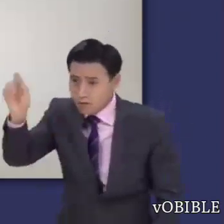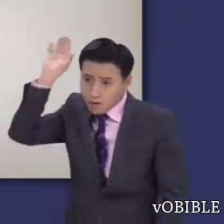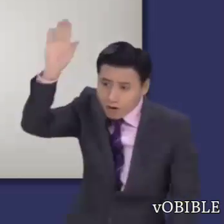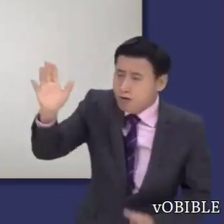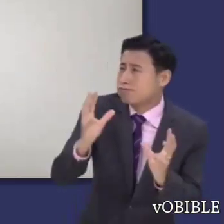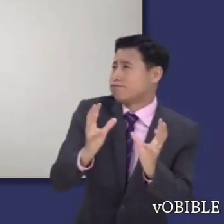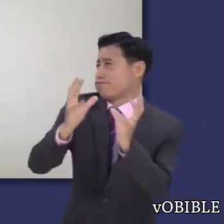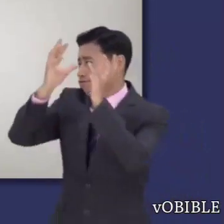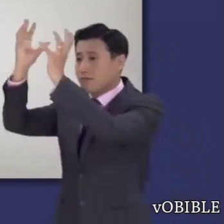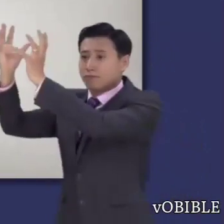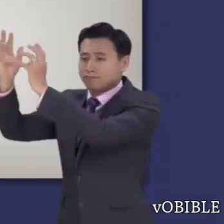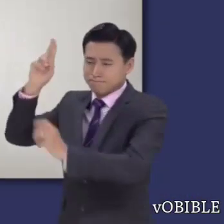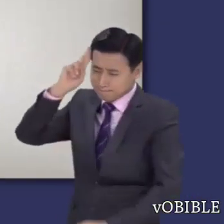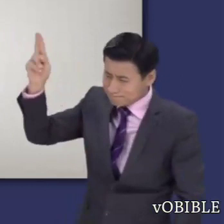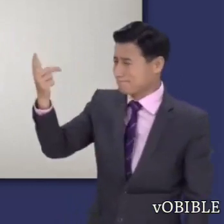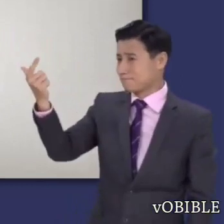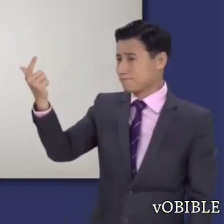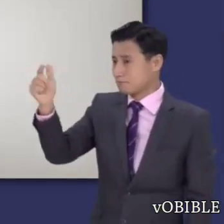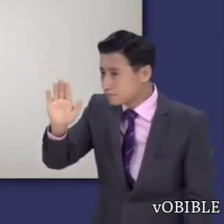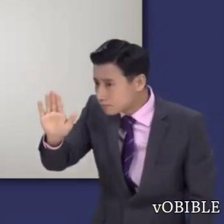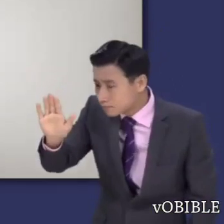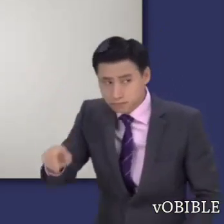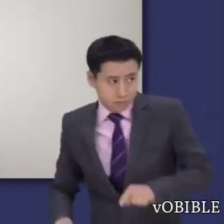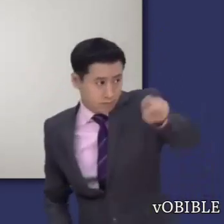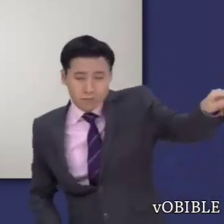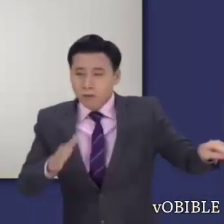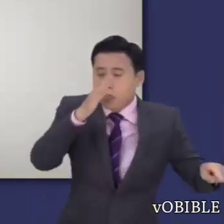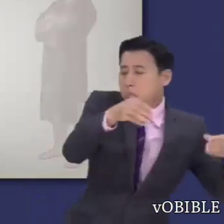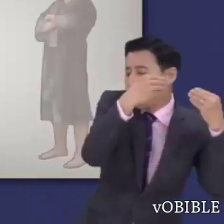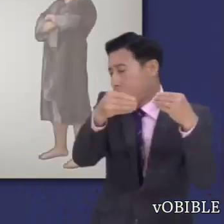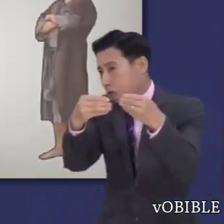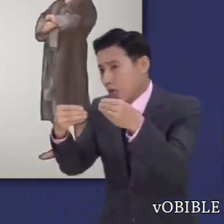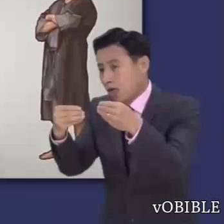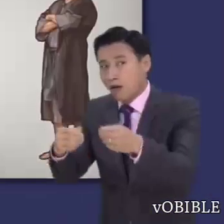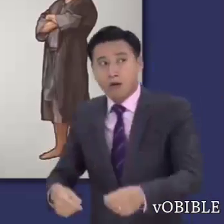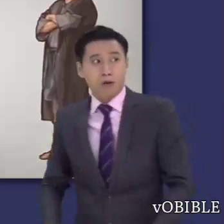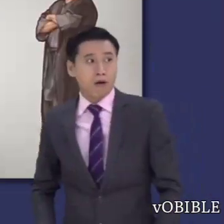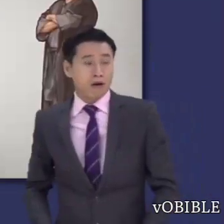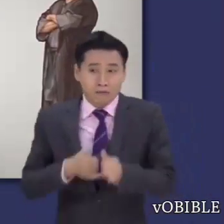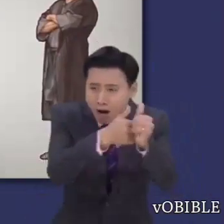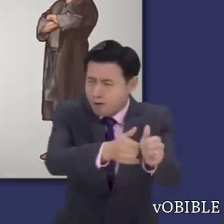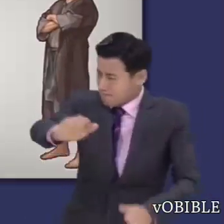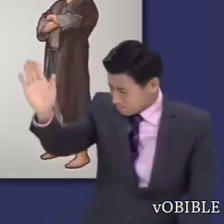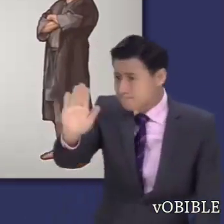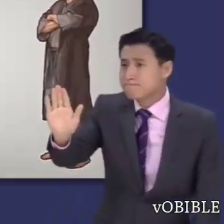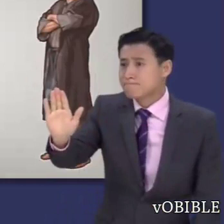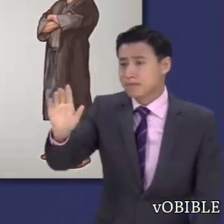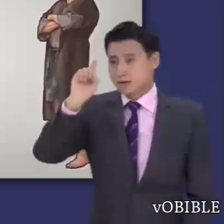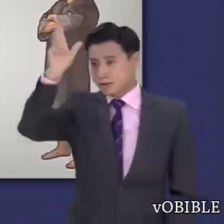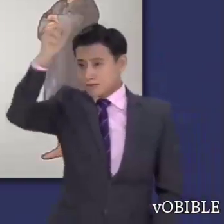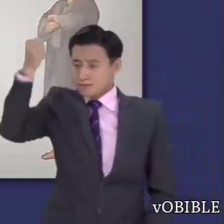受上帝挑选的基督徒要留意，不要失去到天上去的殊荣。他们也要提防假导